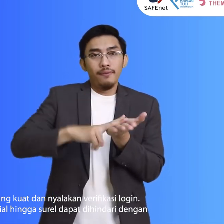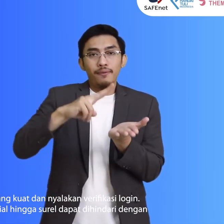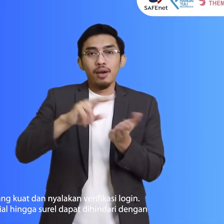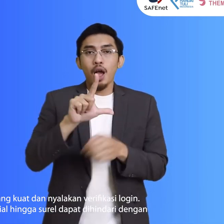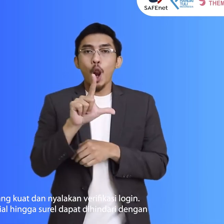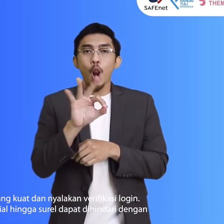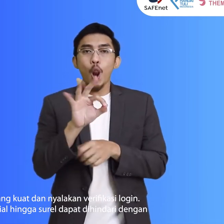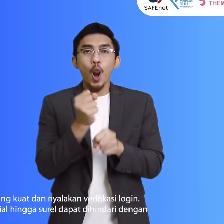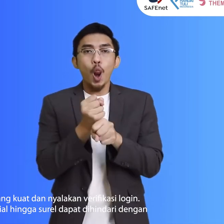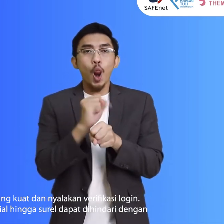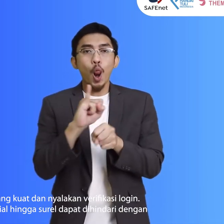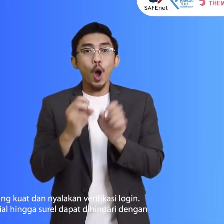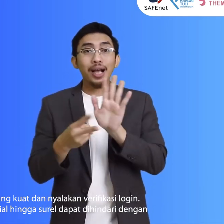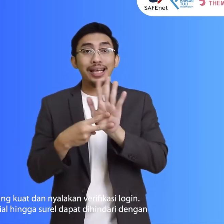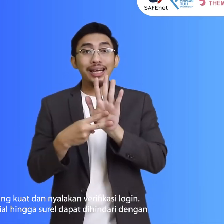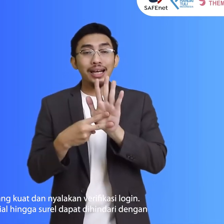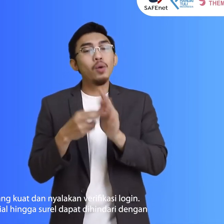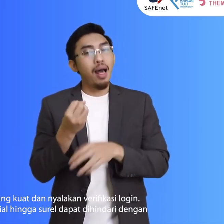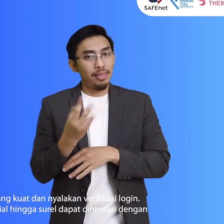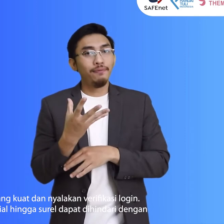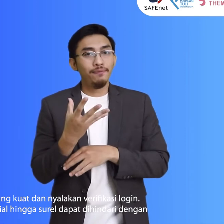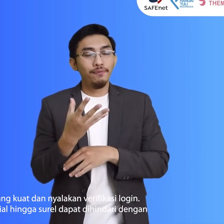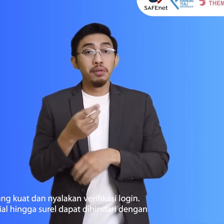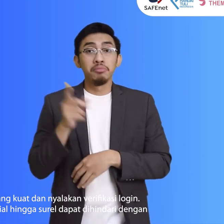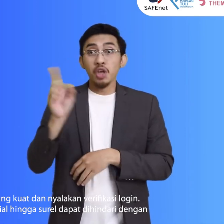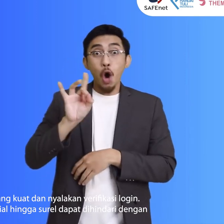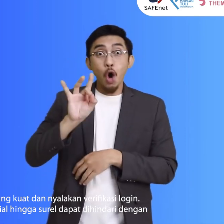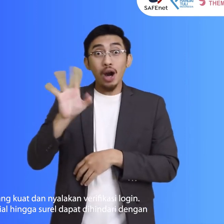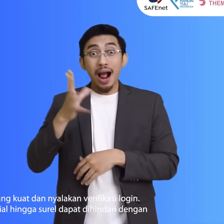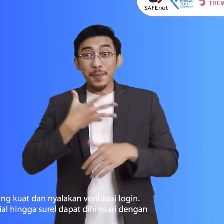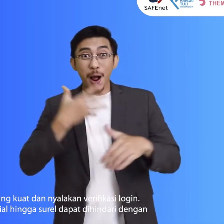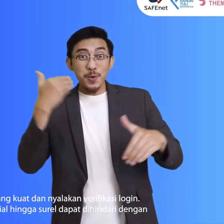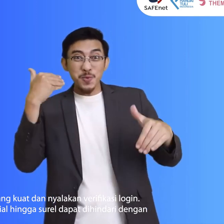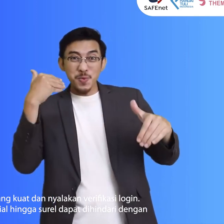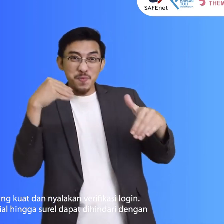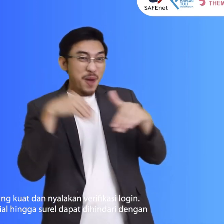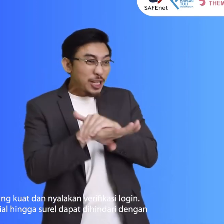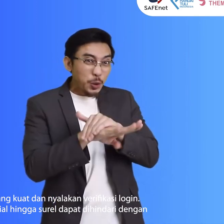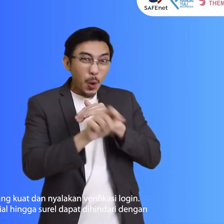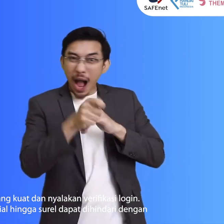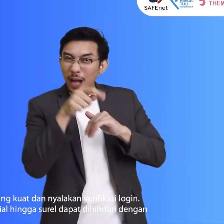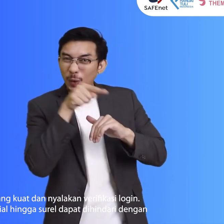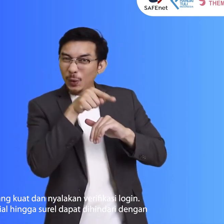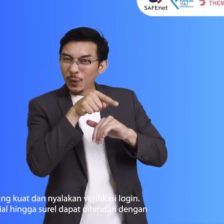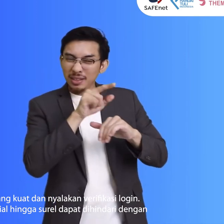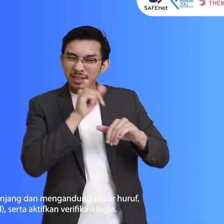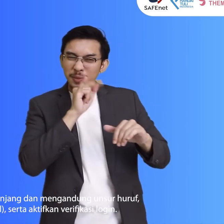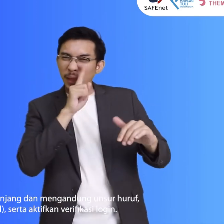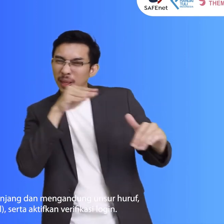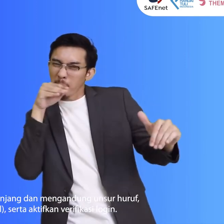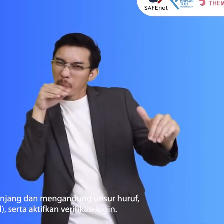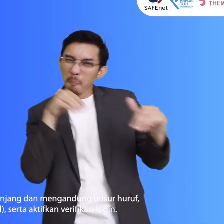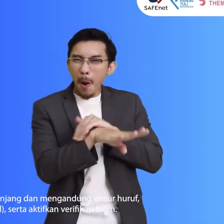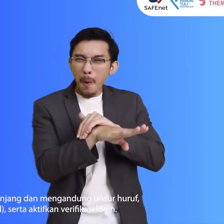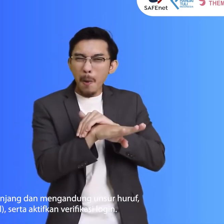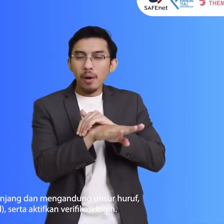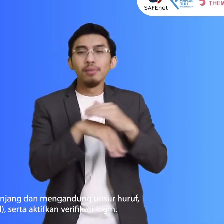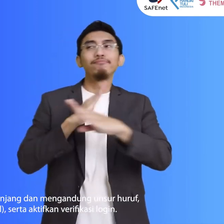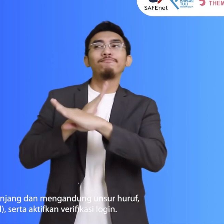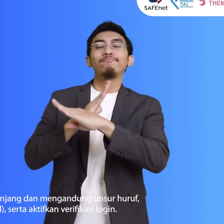sosial hingga surel dapat dihindari dengan kata sandi yang kuat panjang dan mengandung unsur Huruf angka